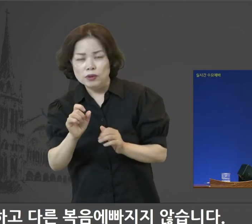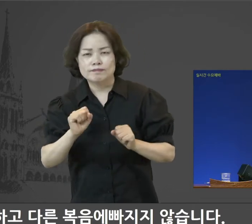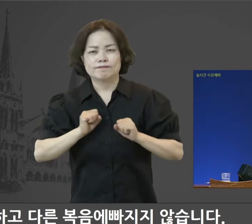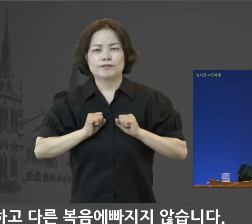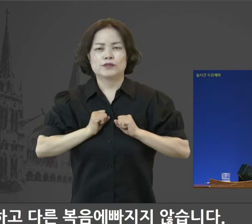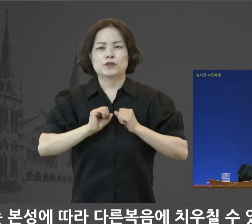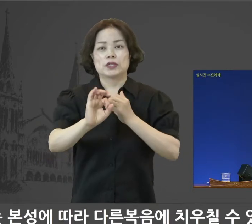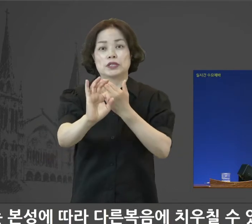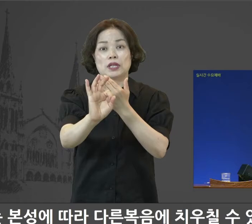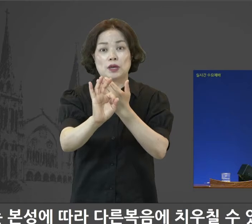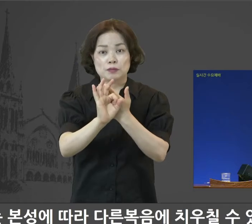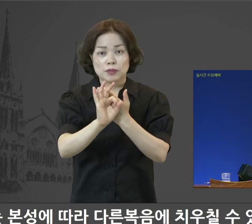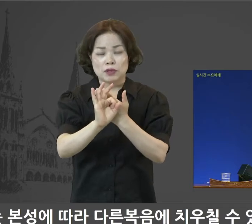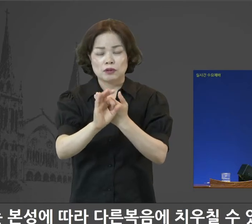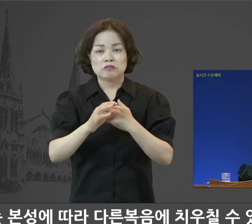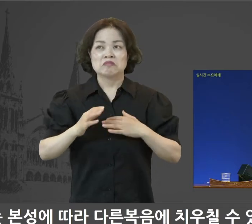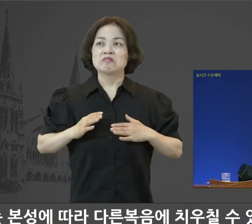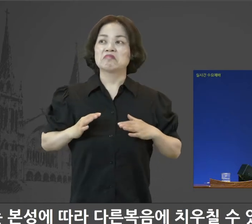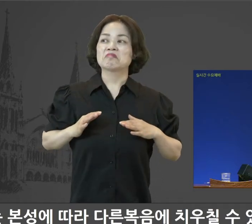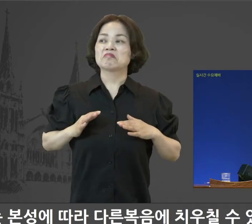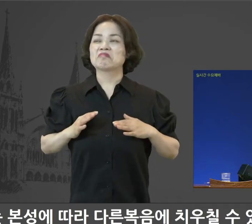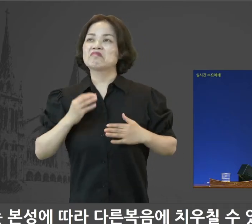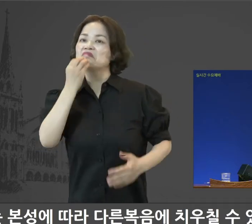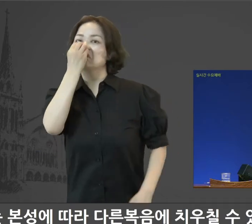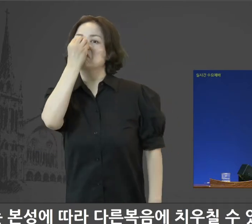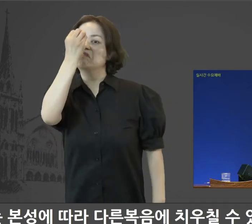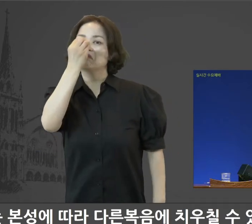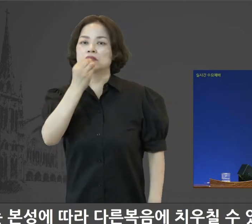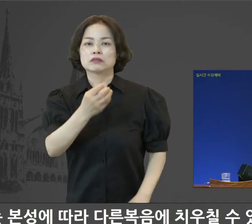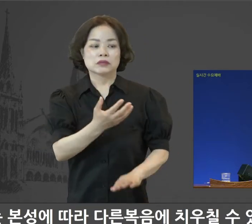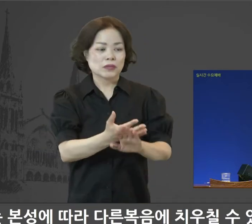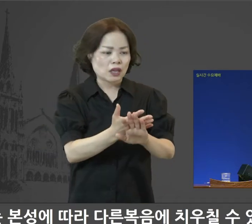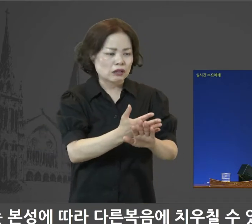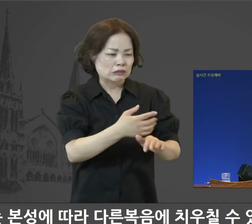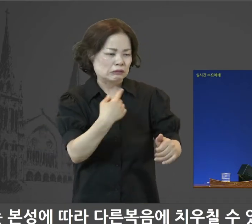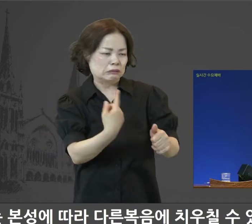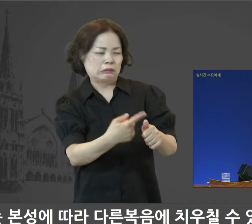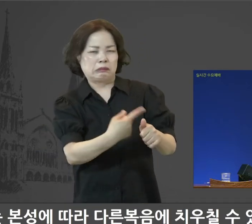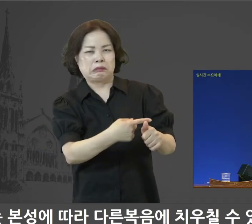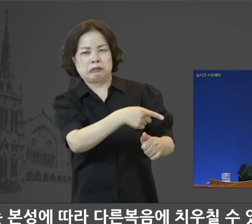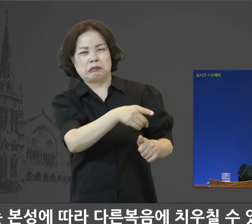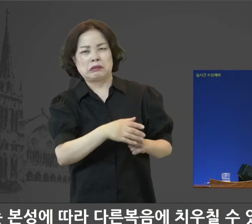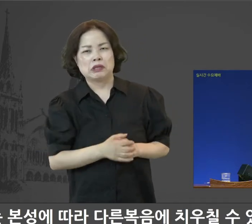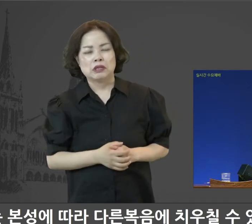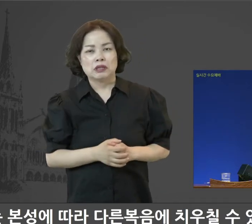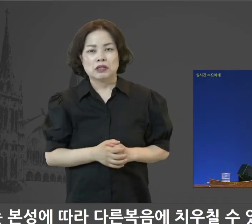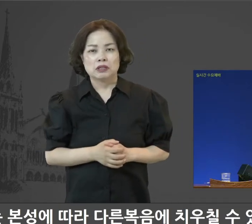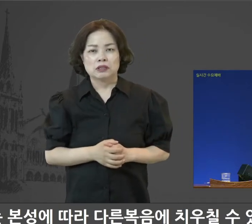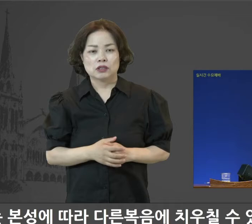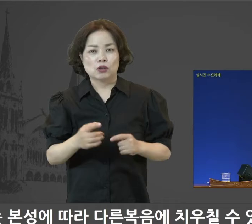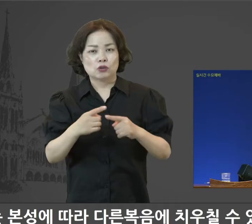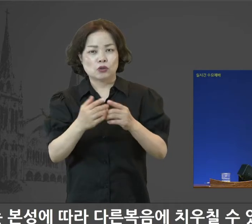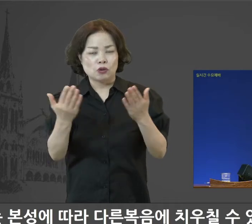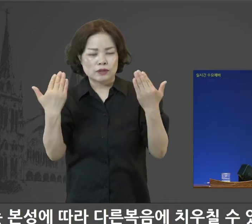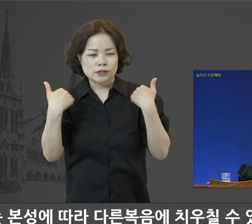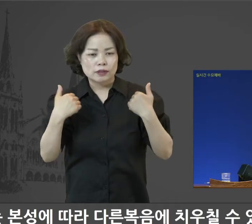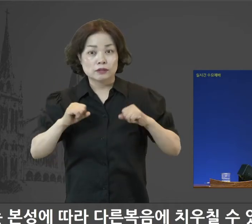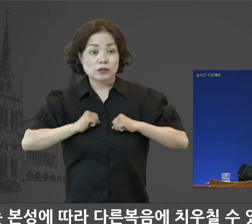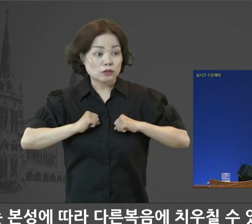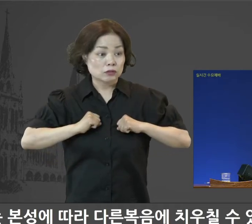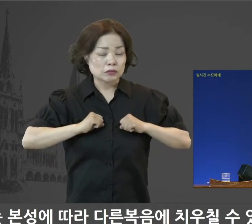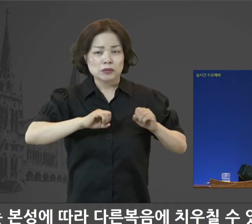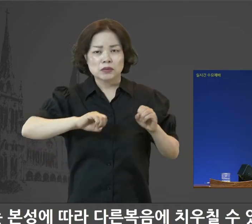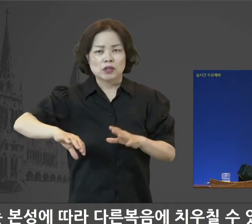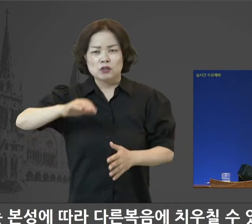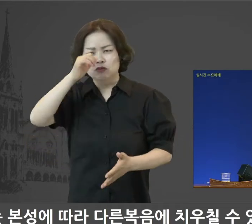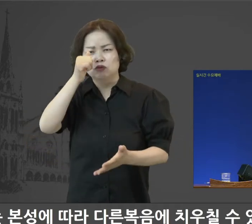있으면 우쭐대고 교만해지고 상대방을 비하하고, 반대로 교회 생활에 열심을 잃어버리면